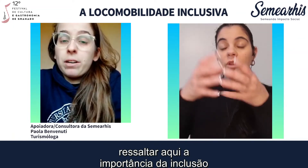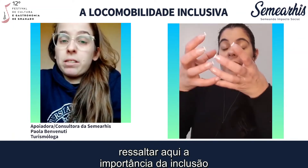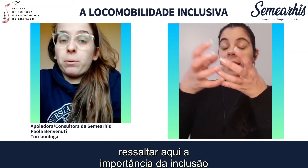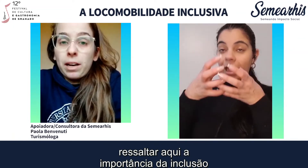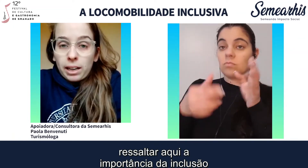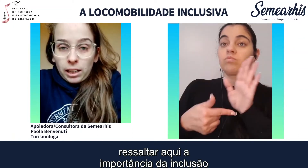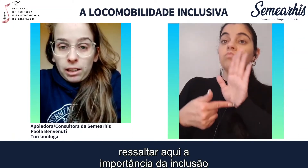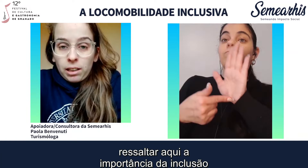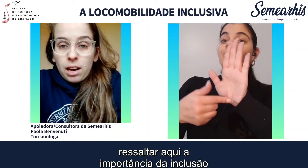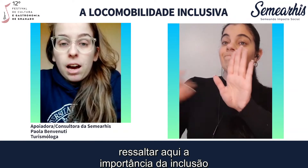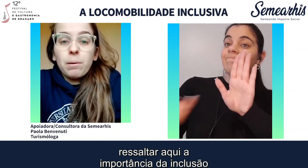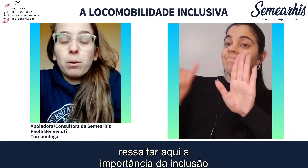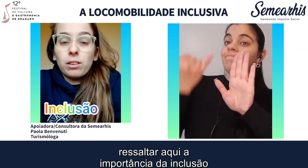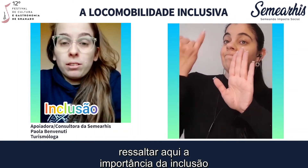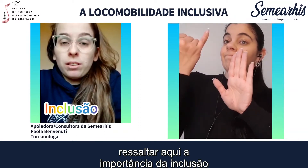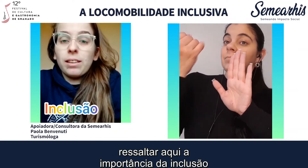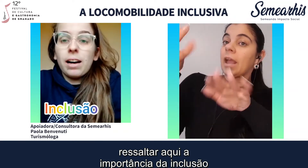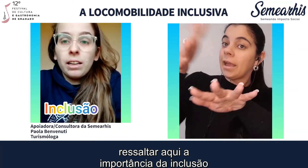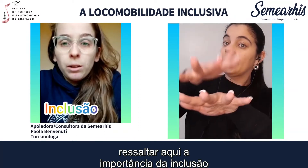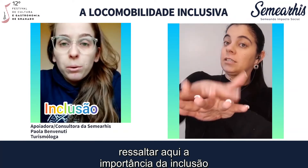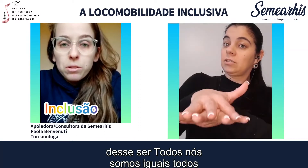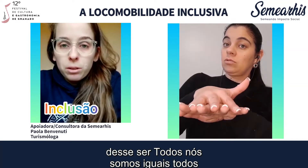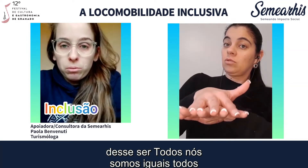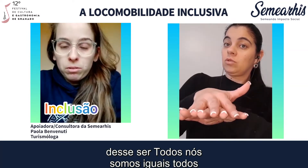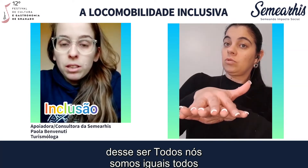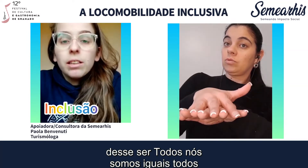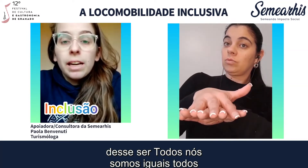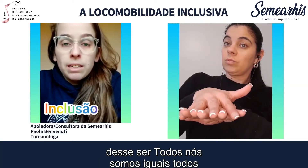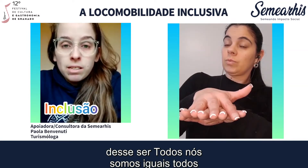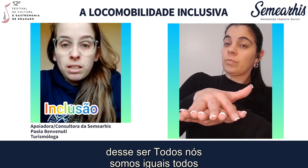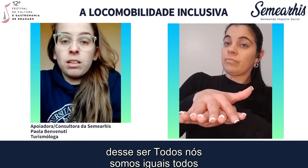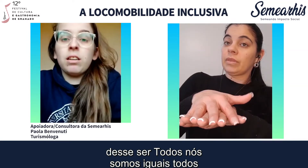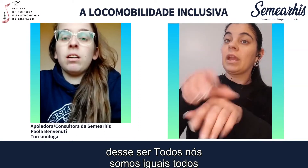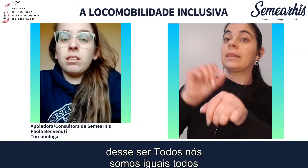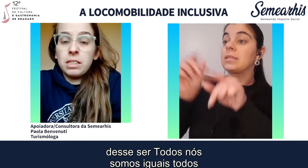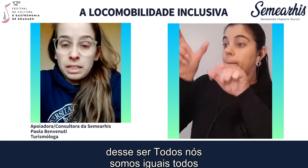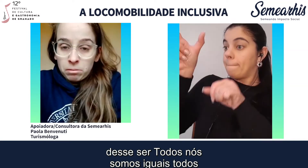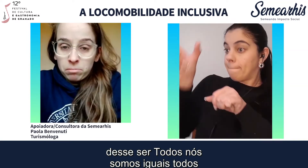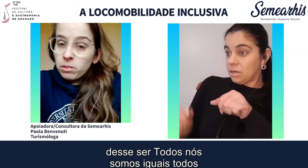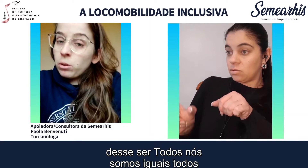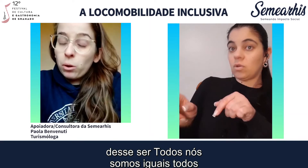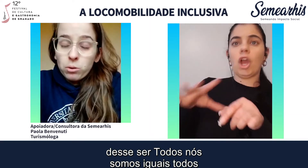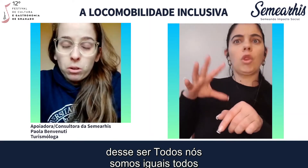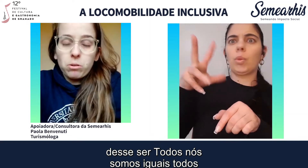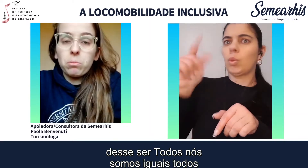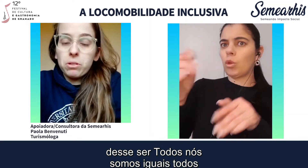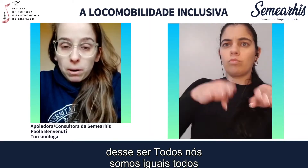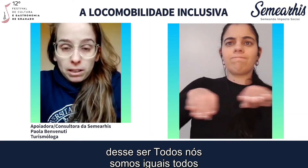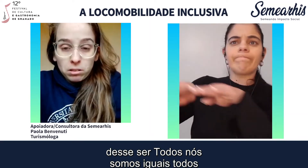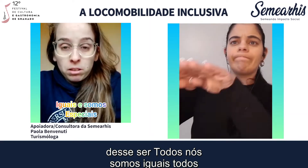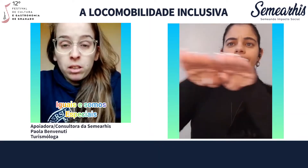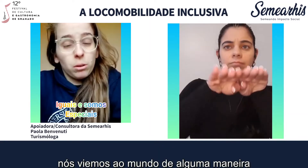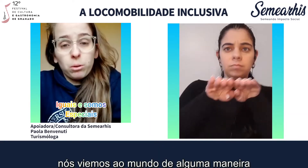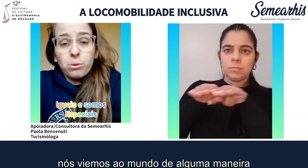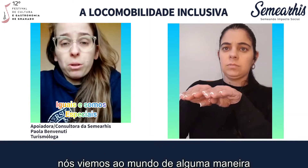quero ressaltar aqui a importância da inclusão desse ser. Todos nós somos